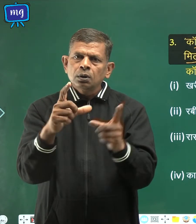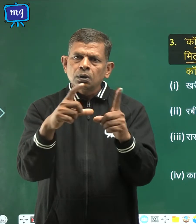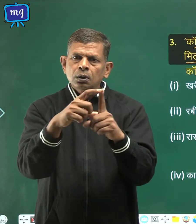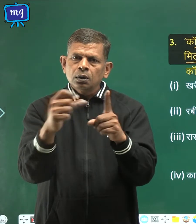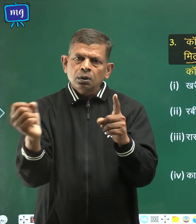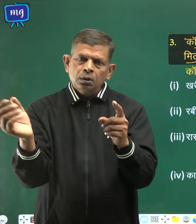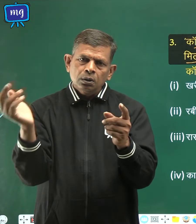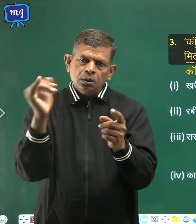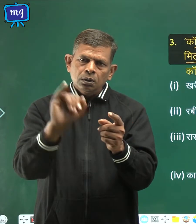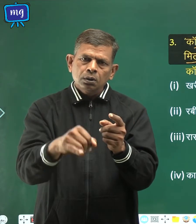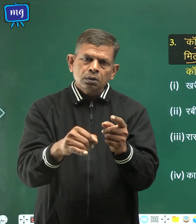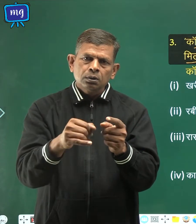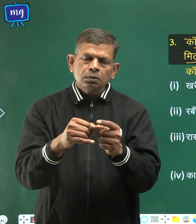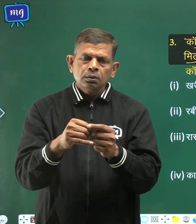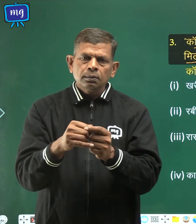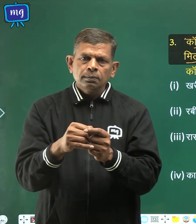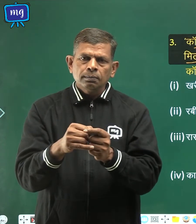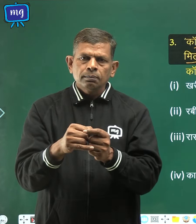करना है।